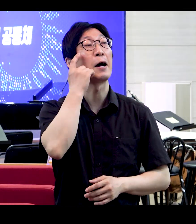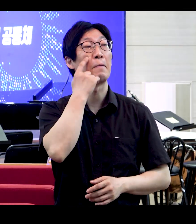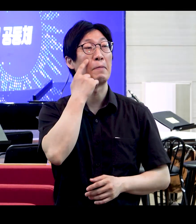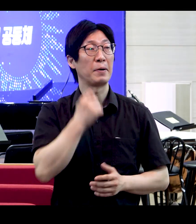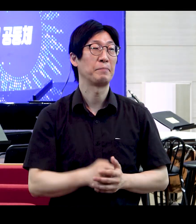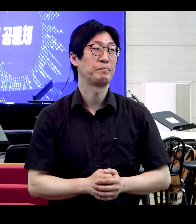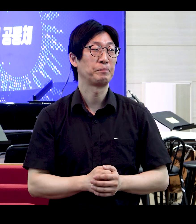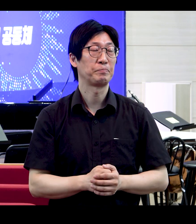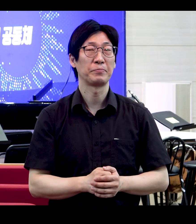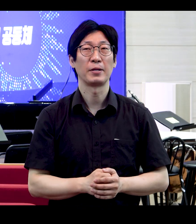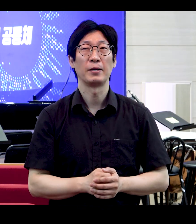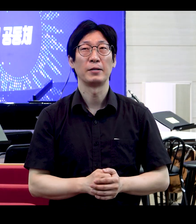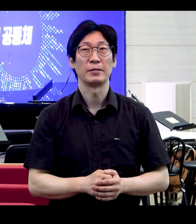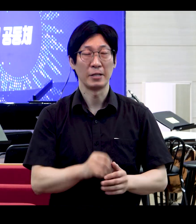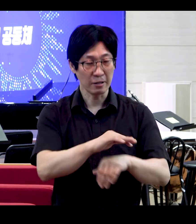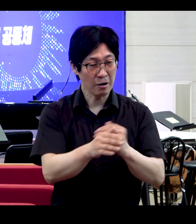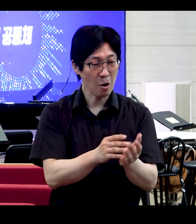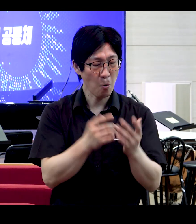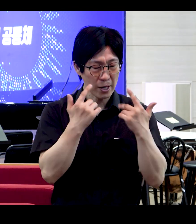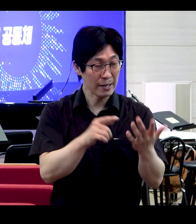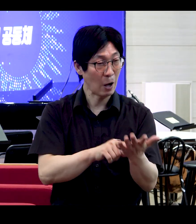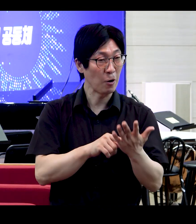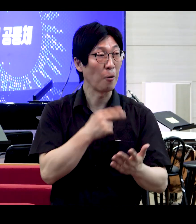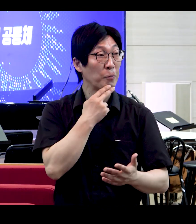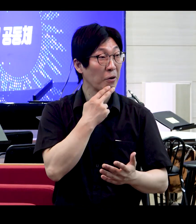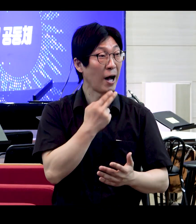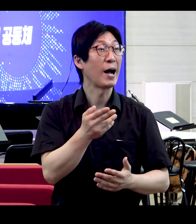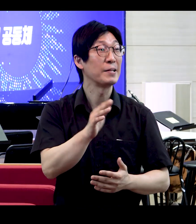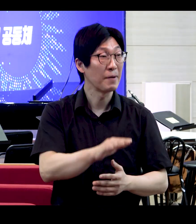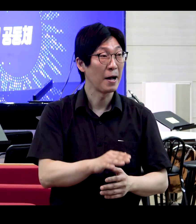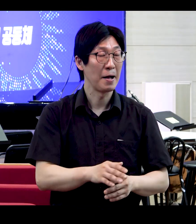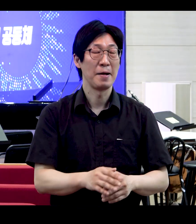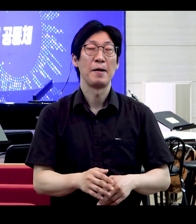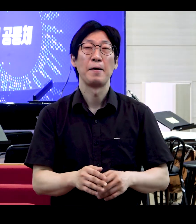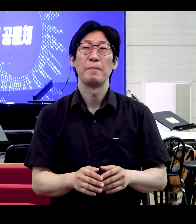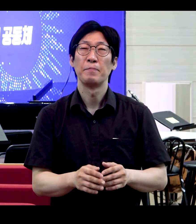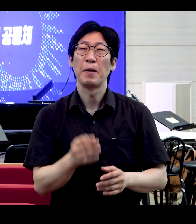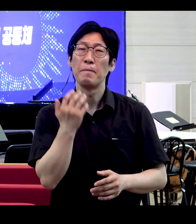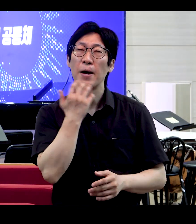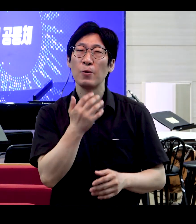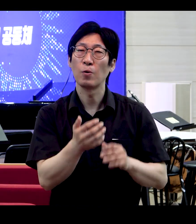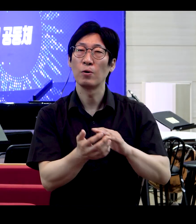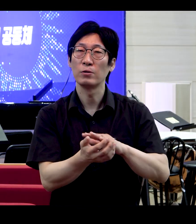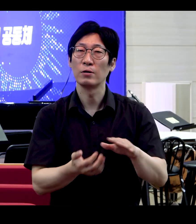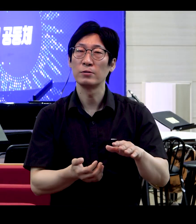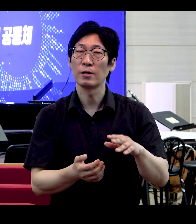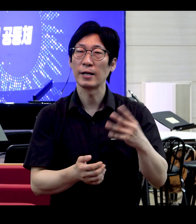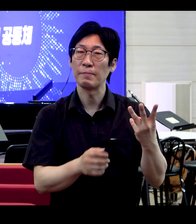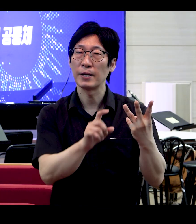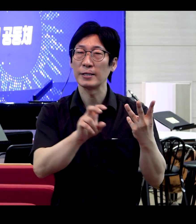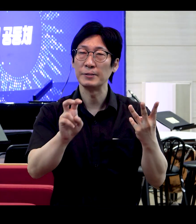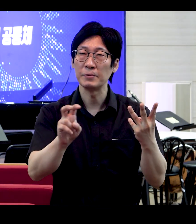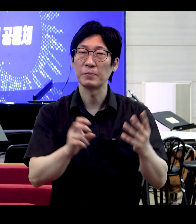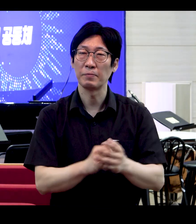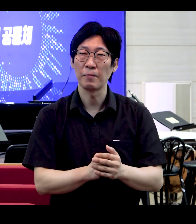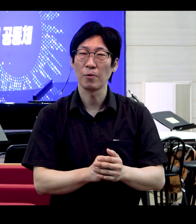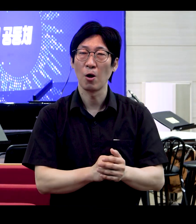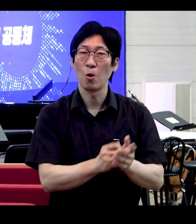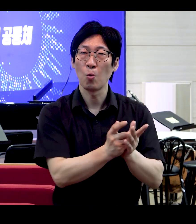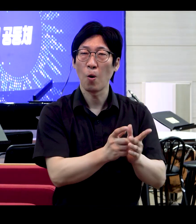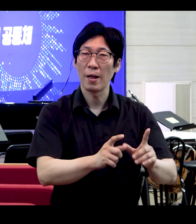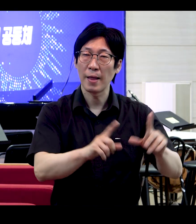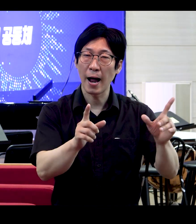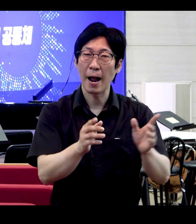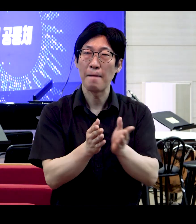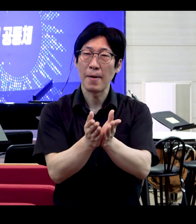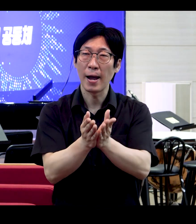봐서는 정확히 알 수가 없는데, 그런데 베드로전서 3장 20절 보니까 그들은 전에 노아의 날